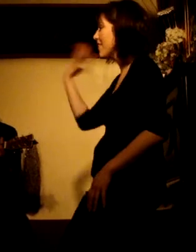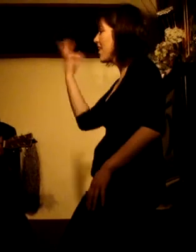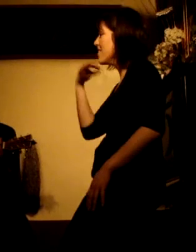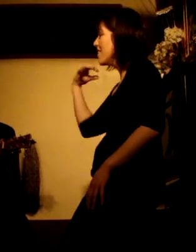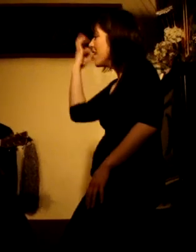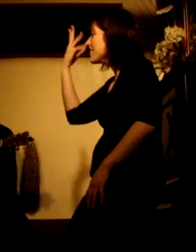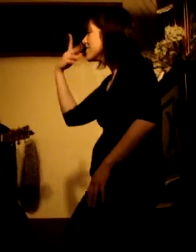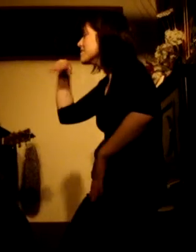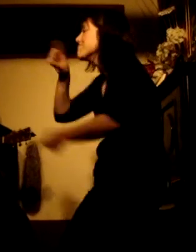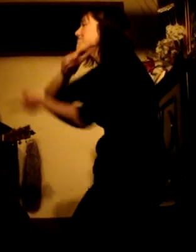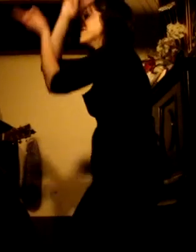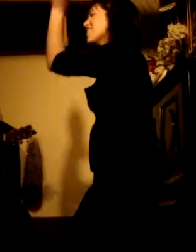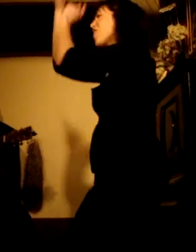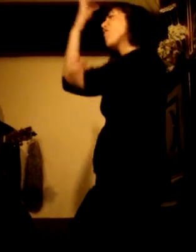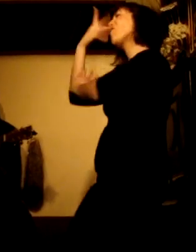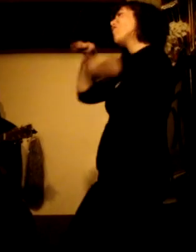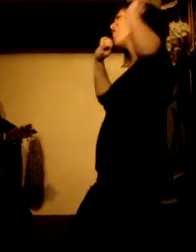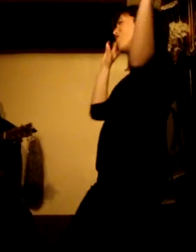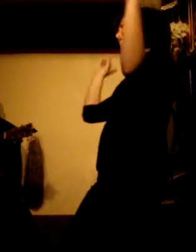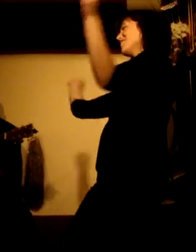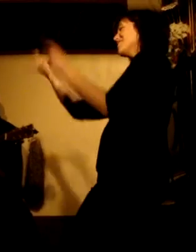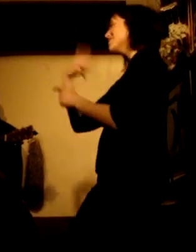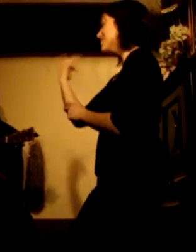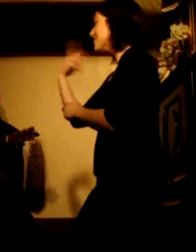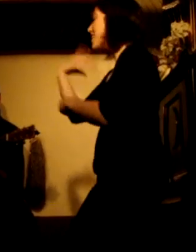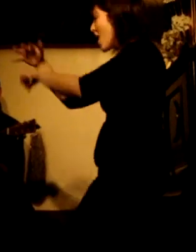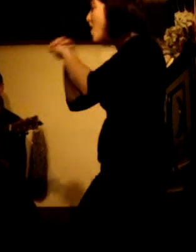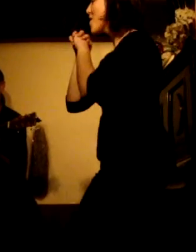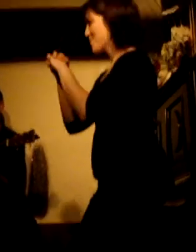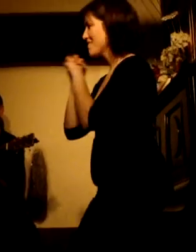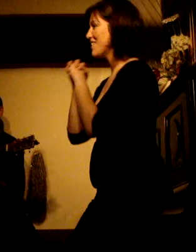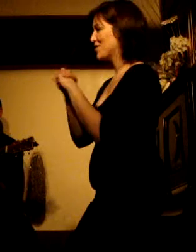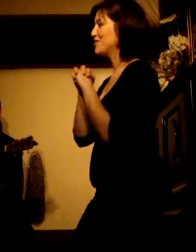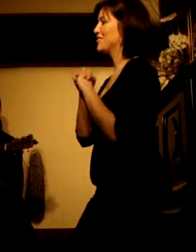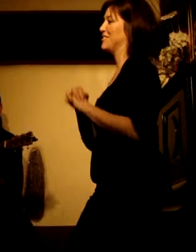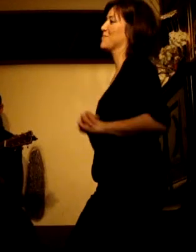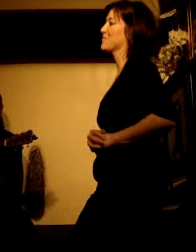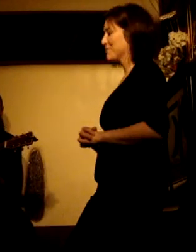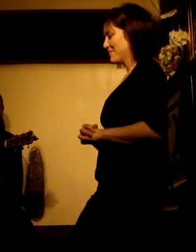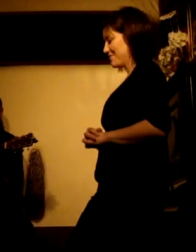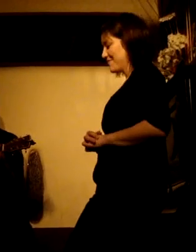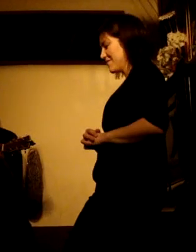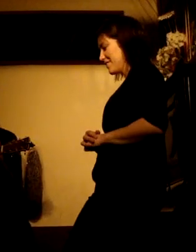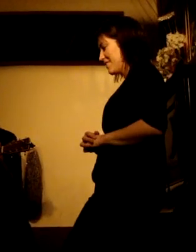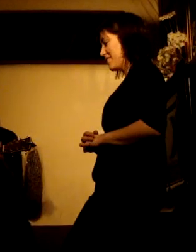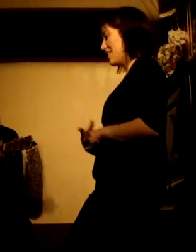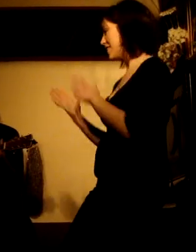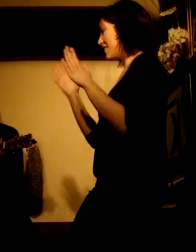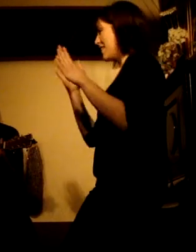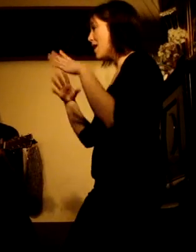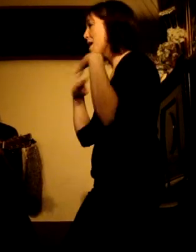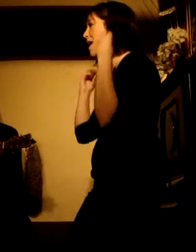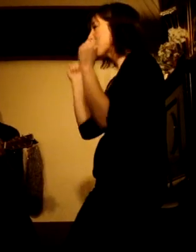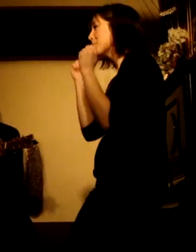aquella tarde tan gris se llenó de color. Nos hicimos amigos y el